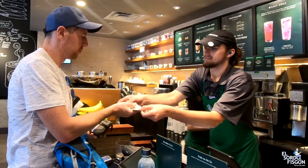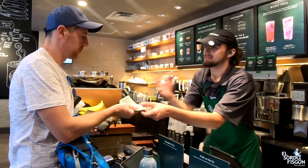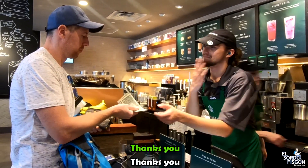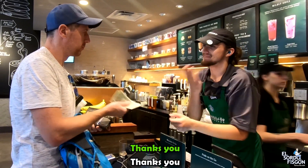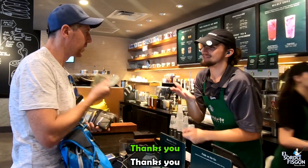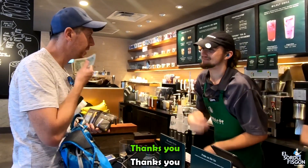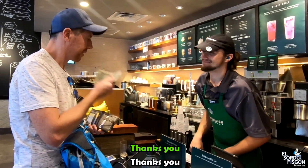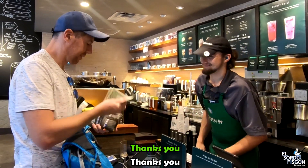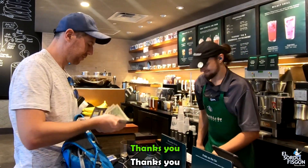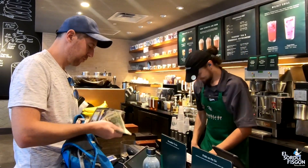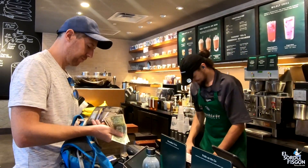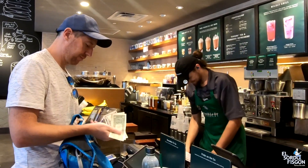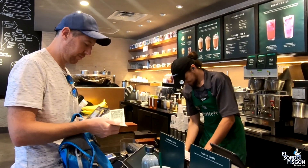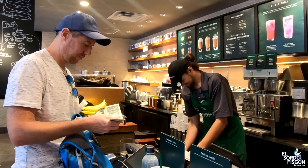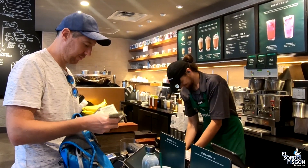Thank you, thank you.